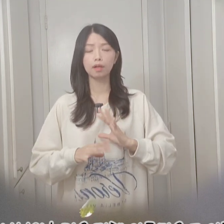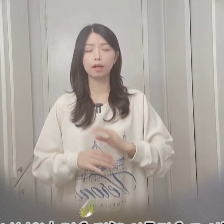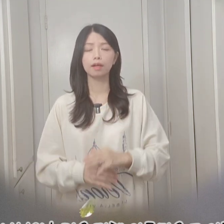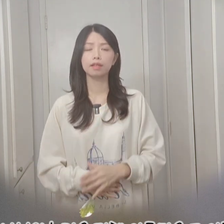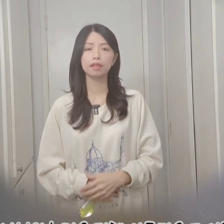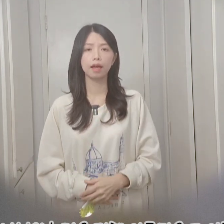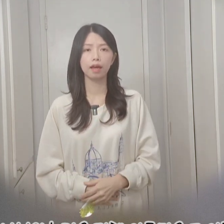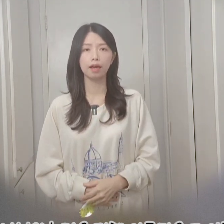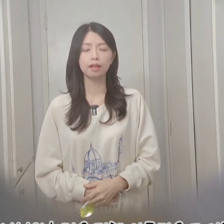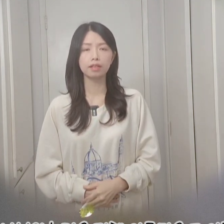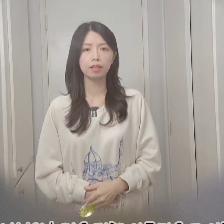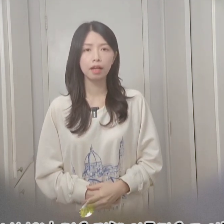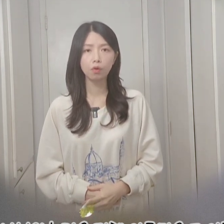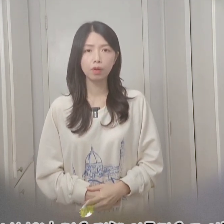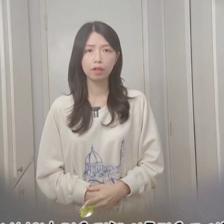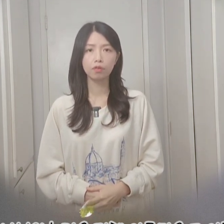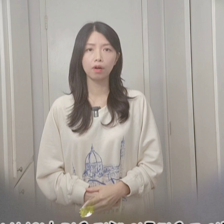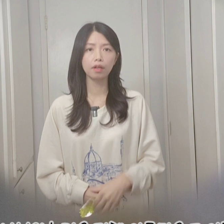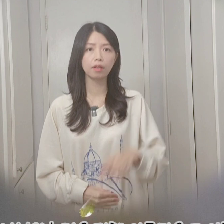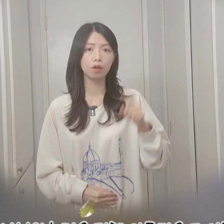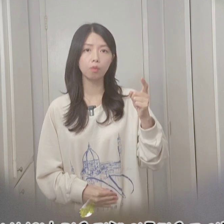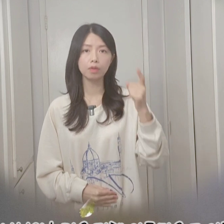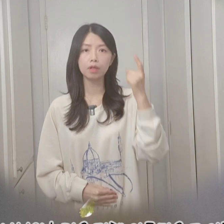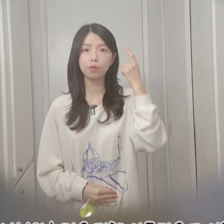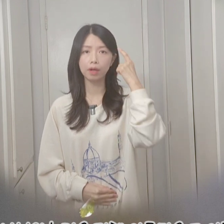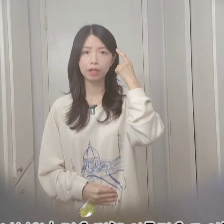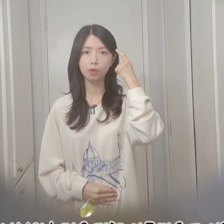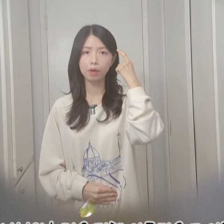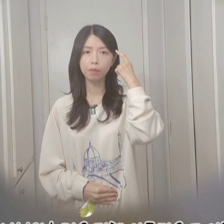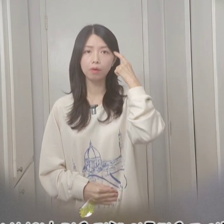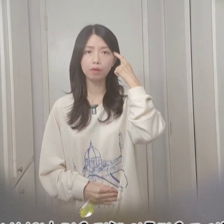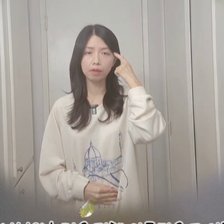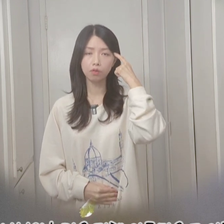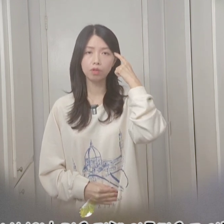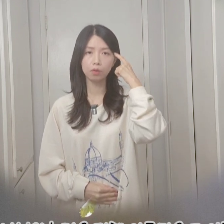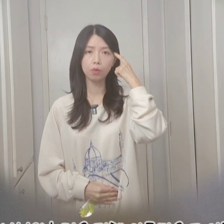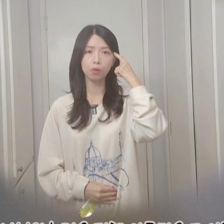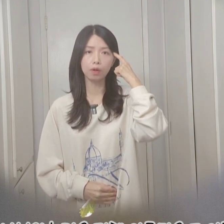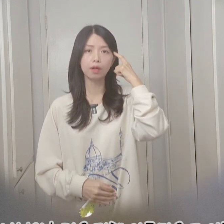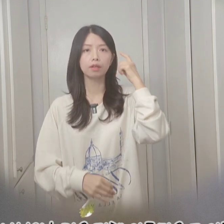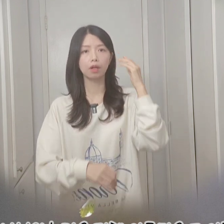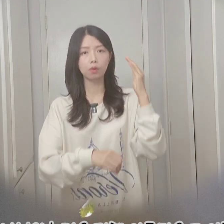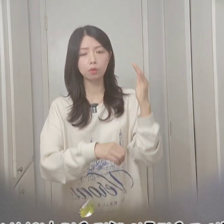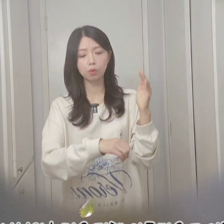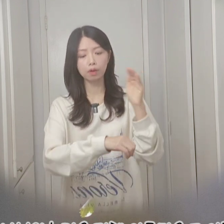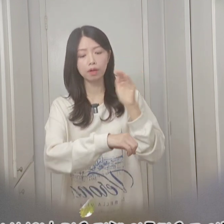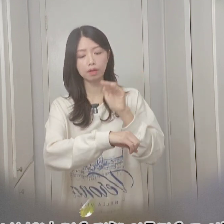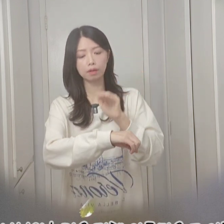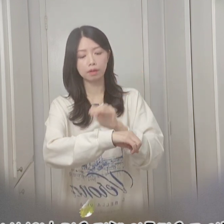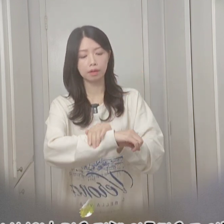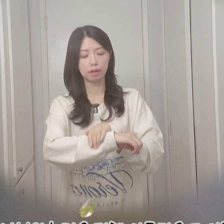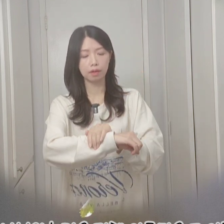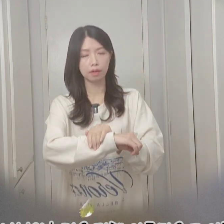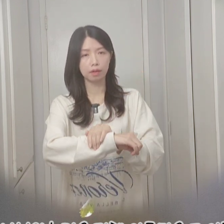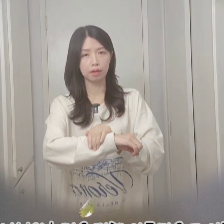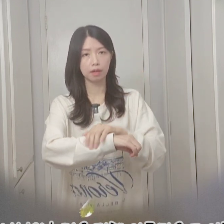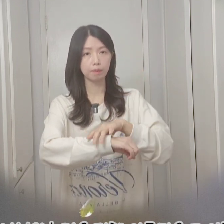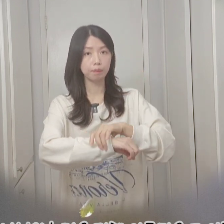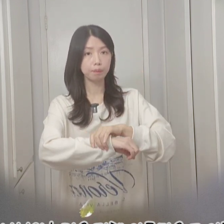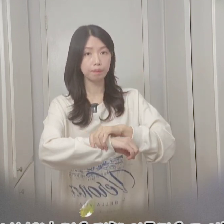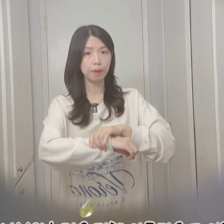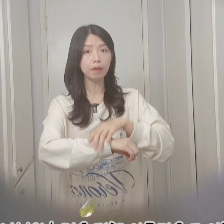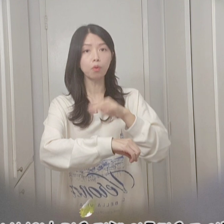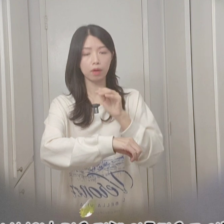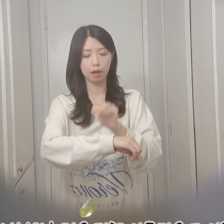놀라운 지혜라고 한 제수어는 검지를 관자돌이 한번 대주시고 그대로 손을